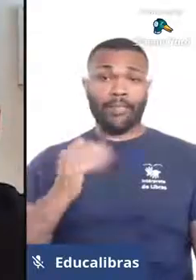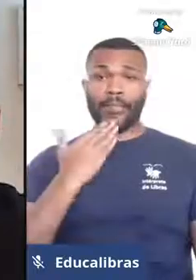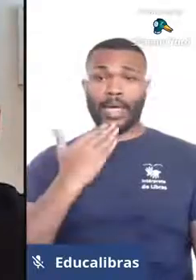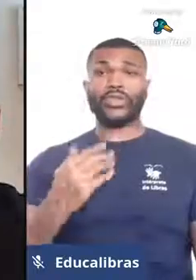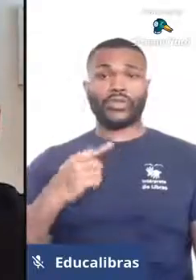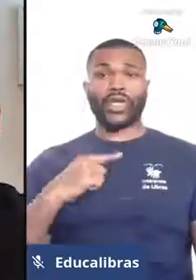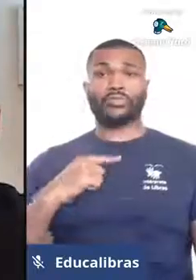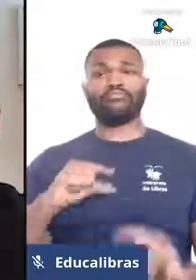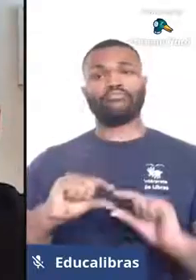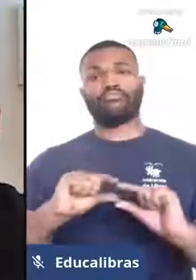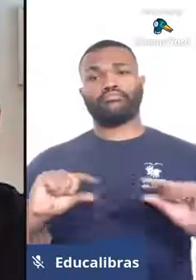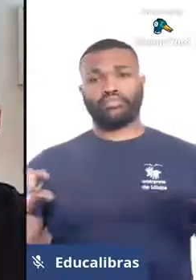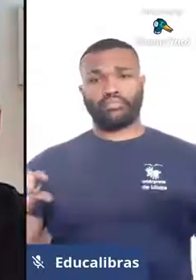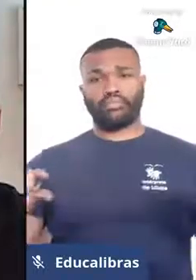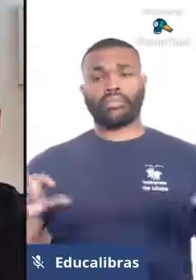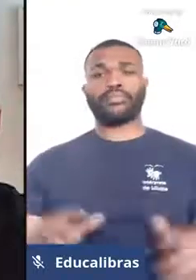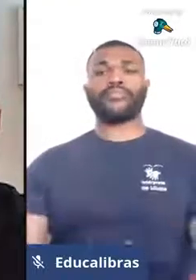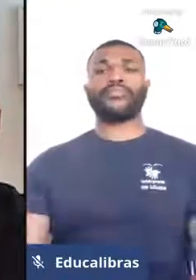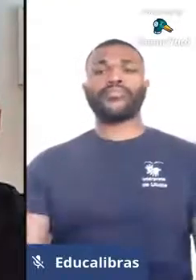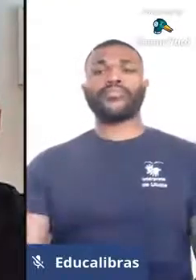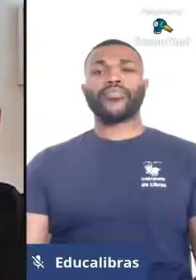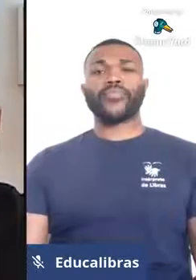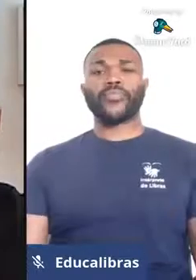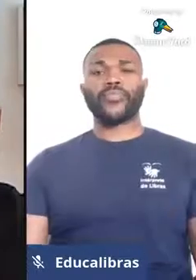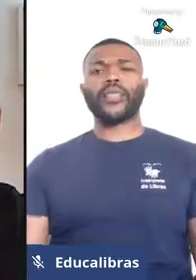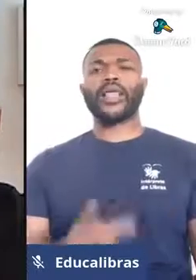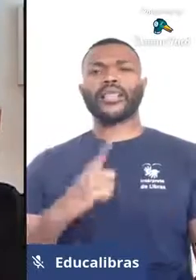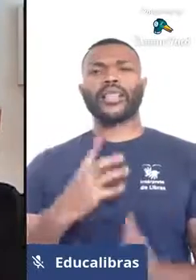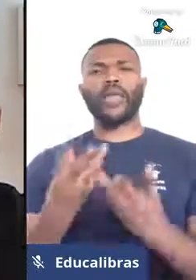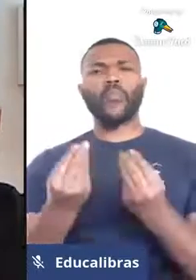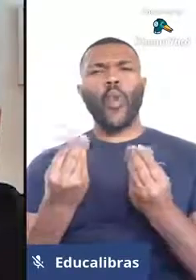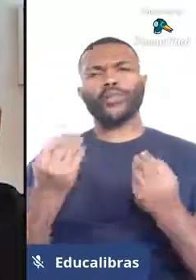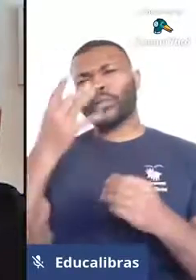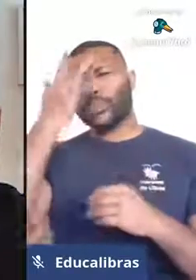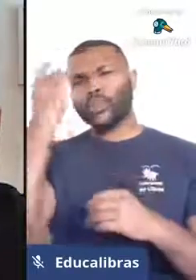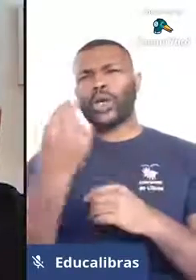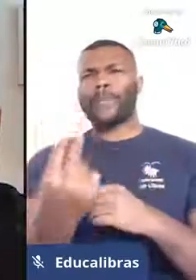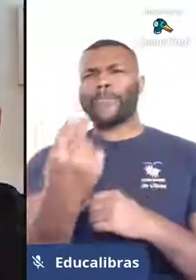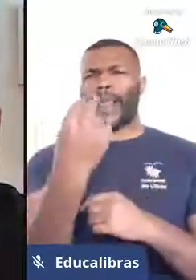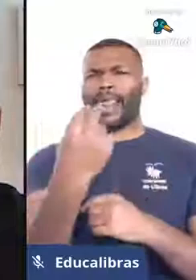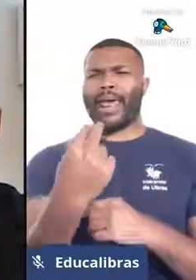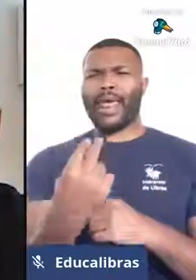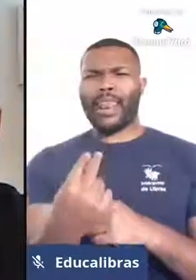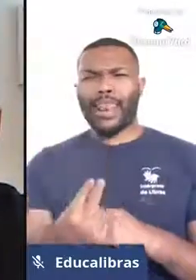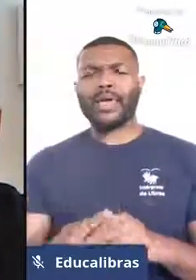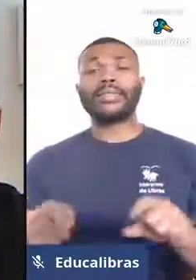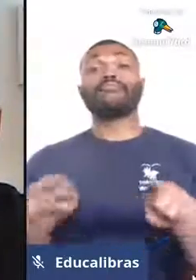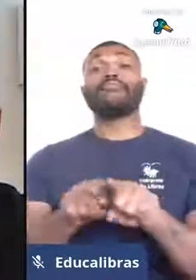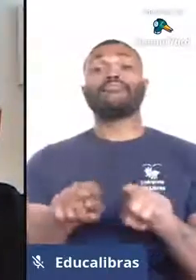a gente... Já tem um montão de gente entrando aqui, mandando